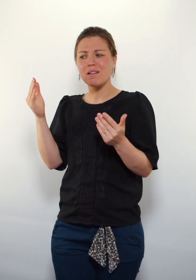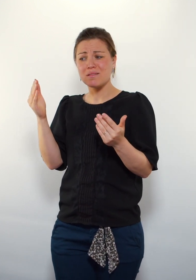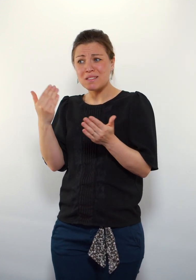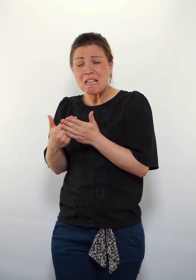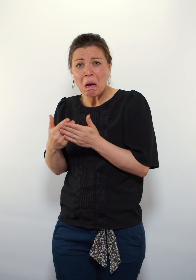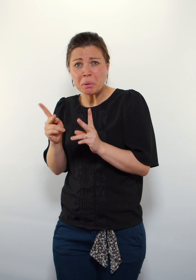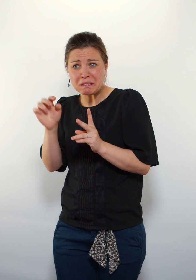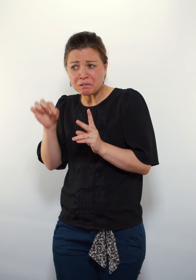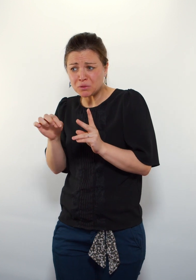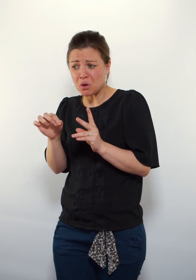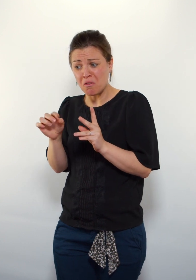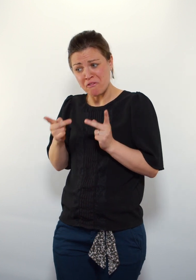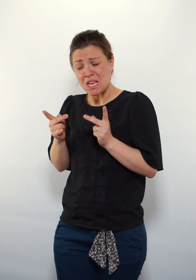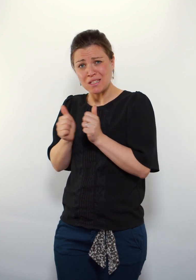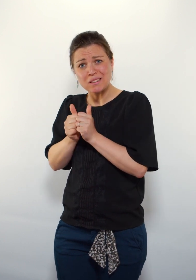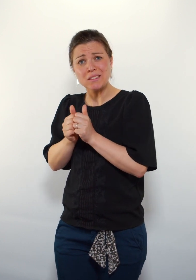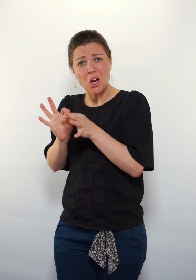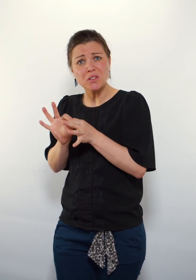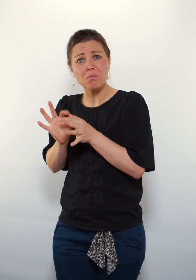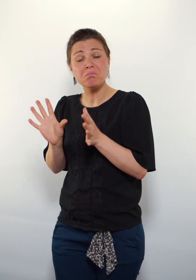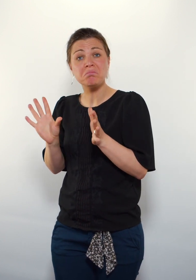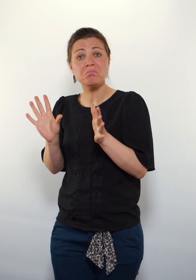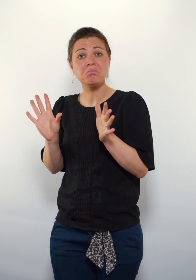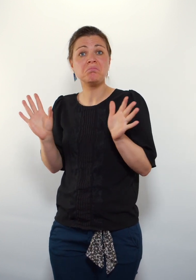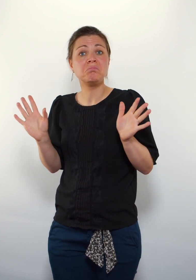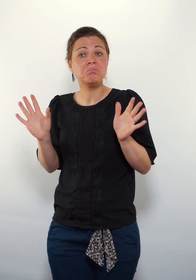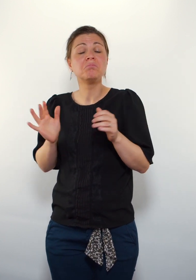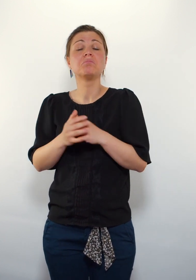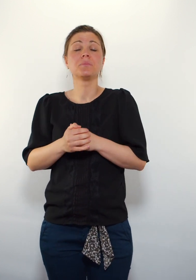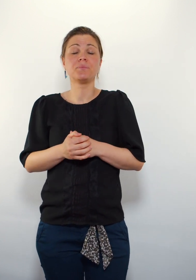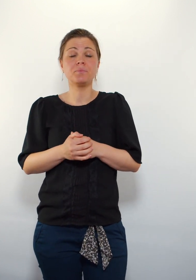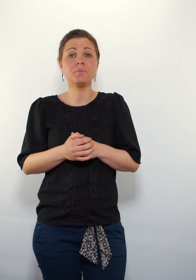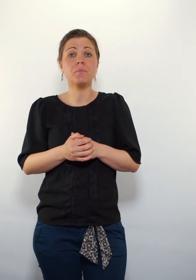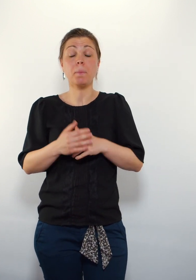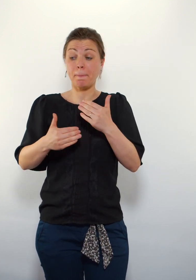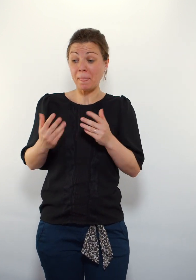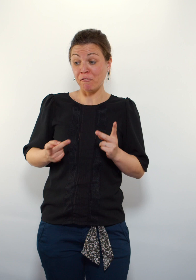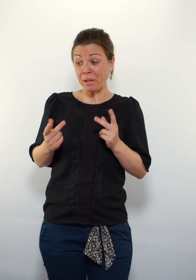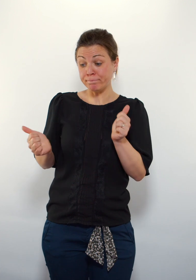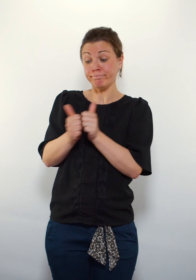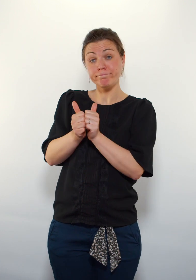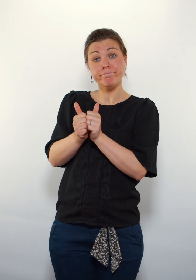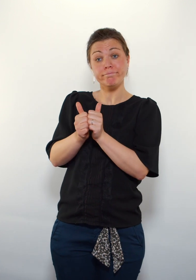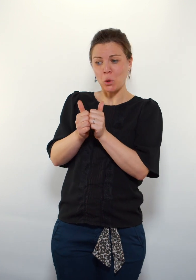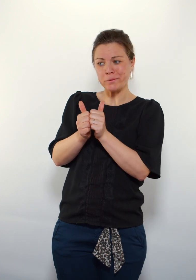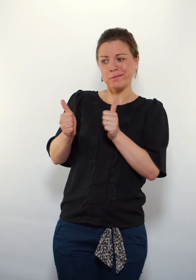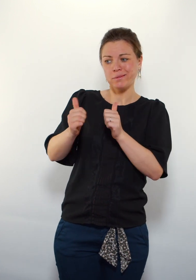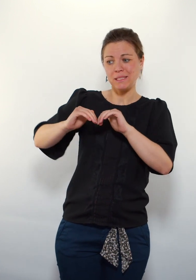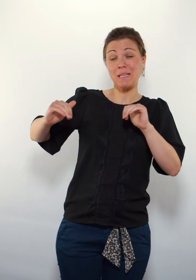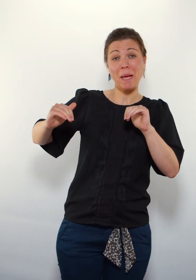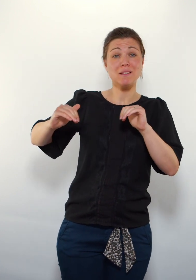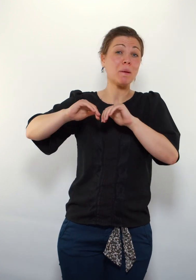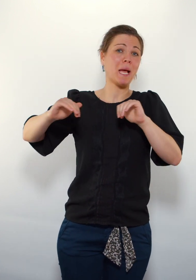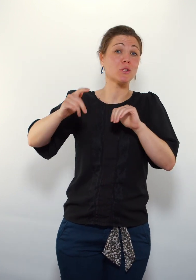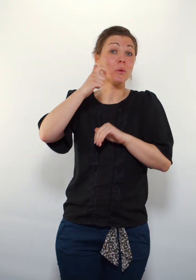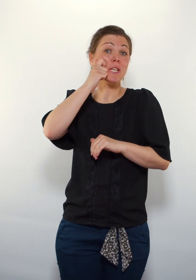vraiment ça qu'il faut qu'on fasse et qu'on le vive en même temps. Donc vu qu'on vivait en couple, on s'est séparés,